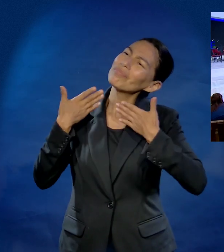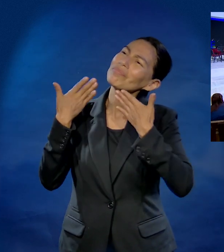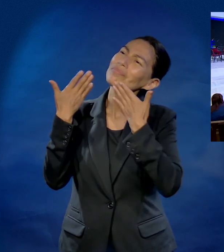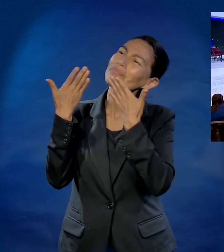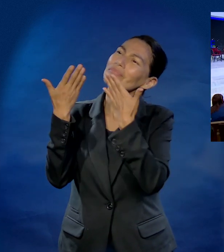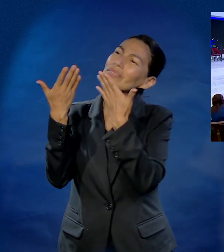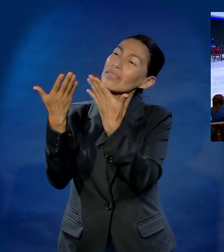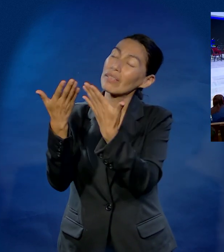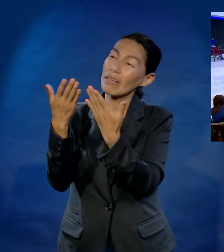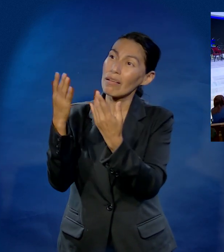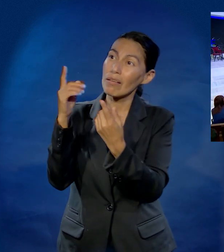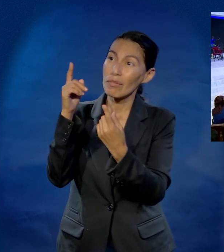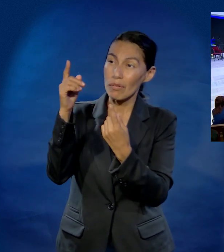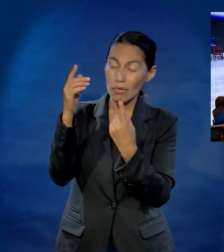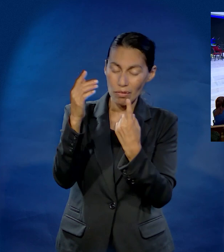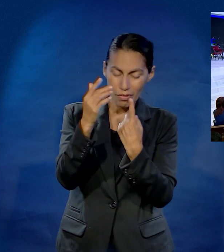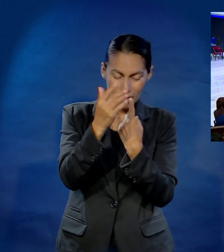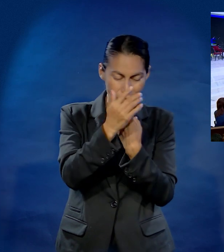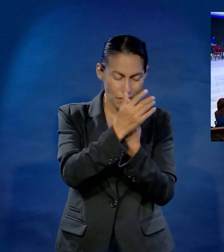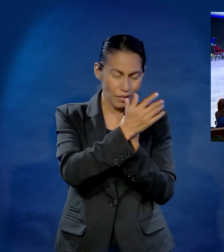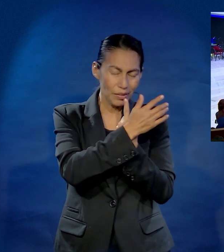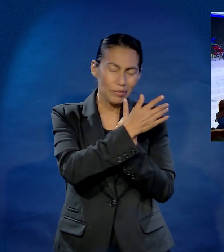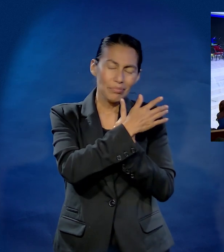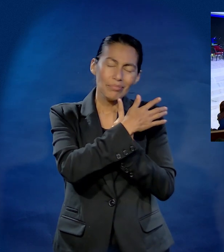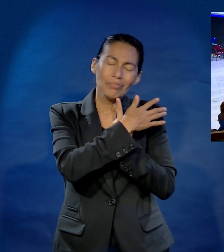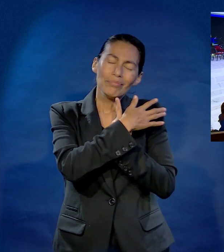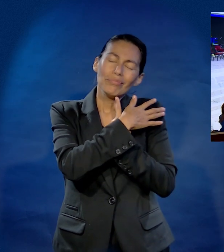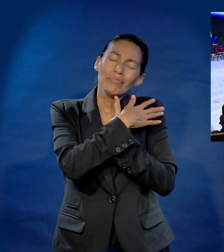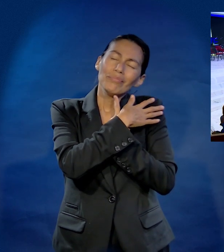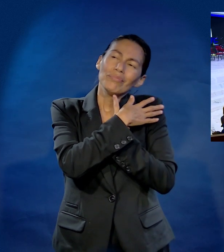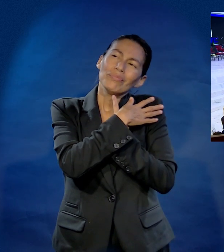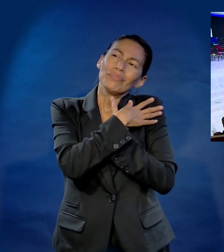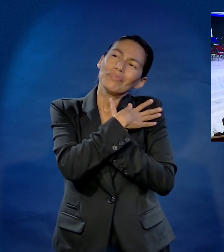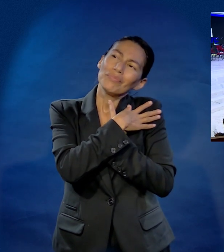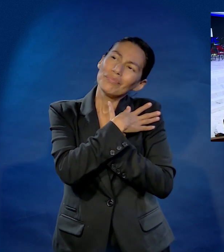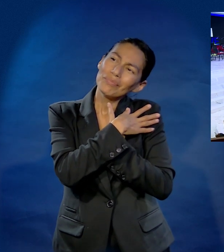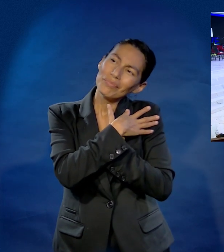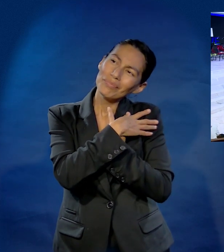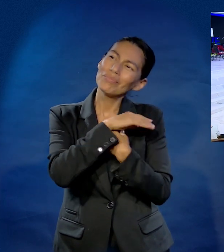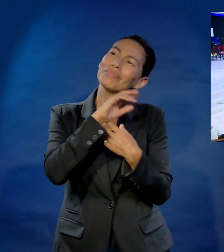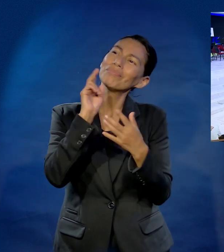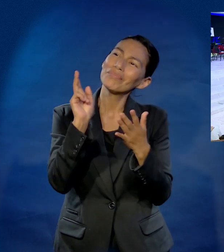Dame valor para enfrentar, dame la fe.